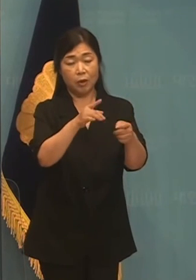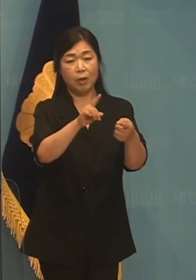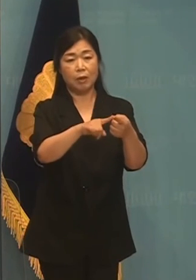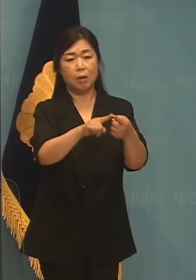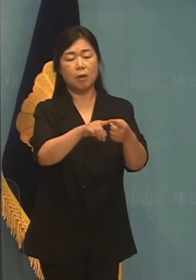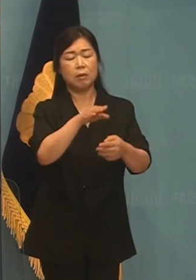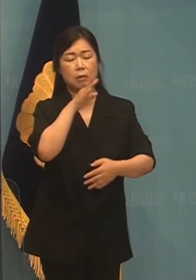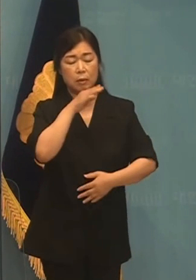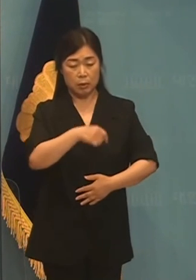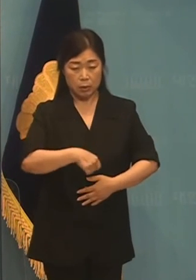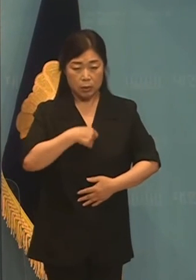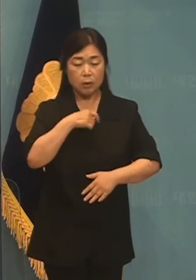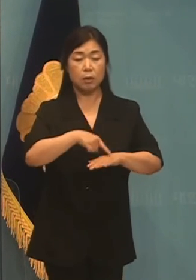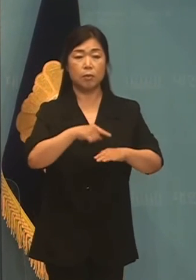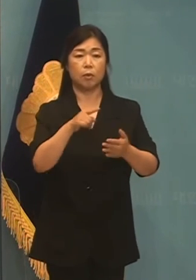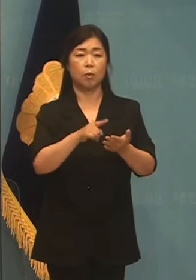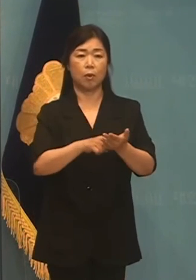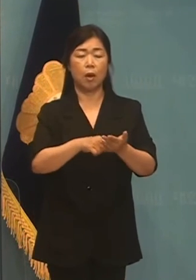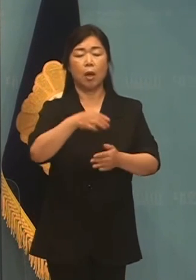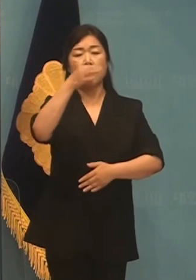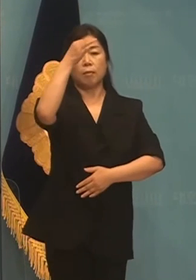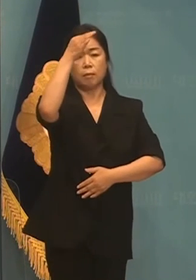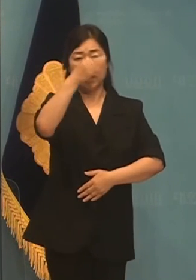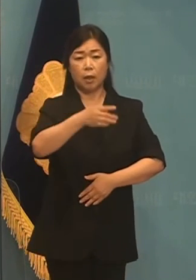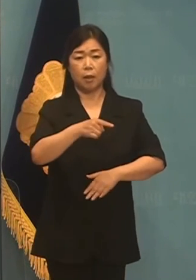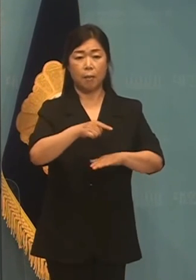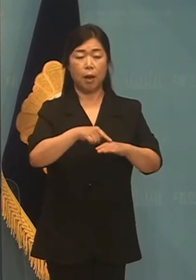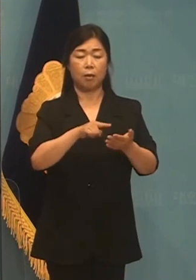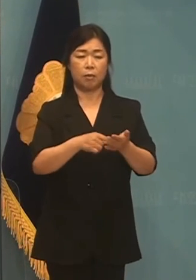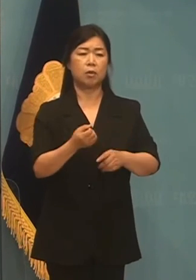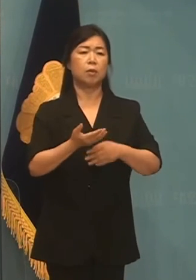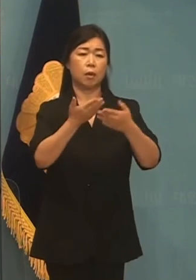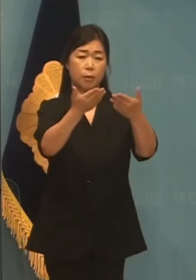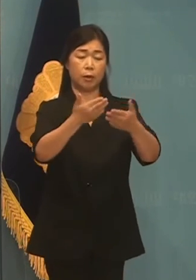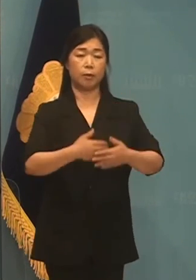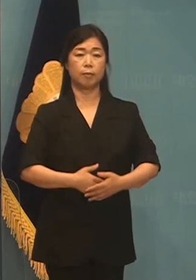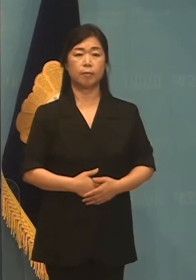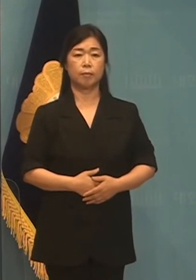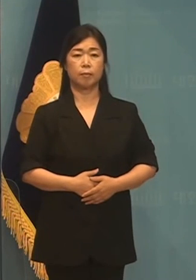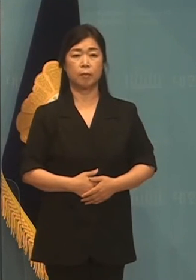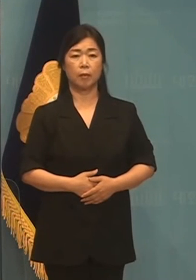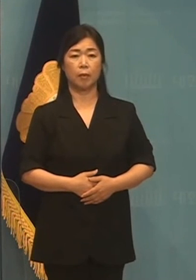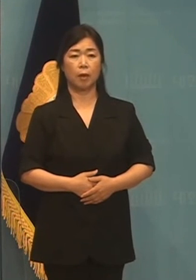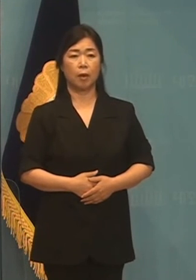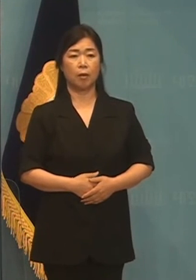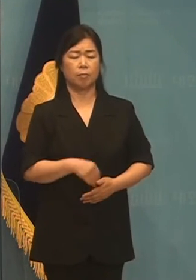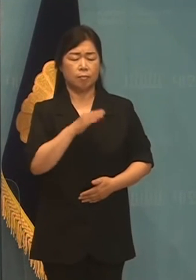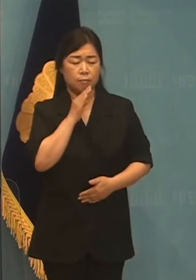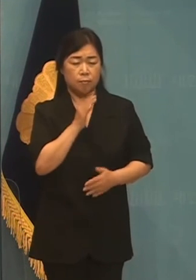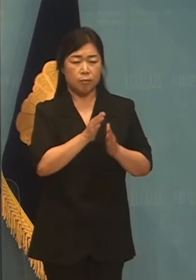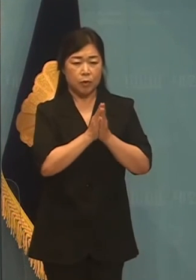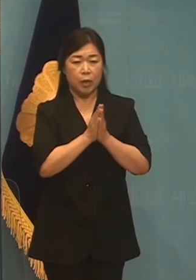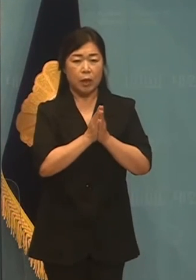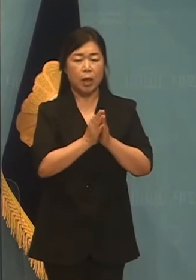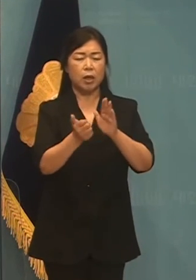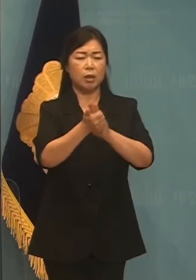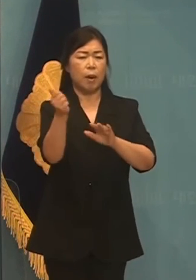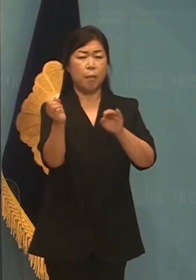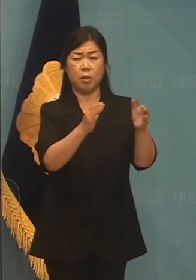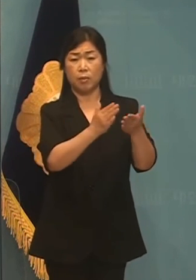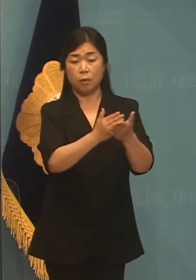대해 진심으로 미안한 마음을 전하고 싶습니다. 부디 희망을 접지